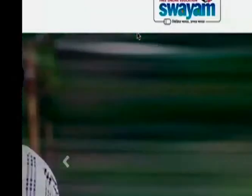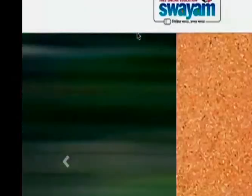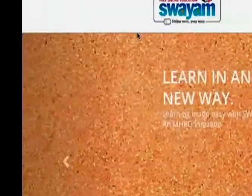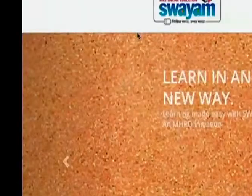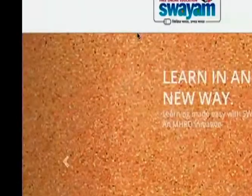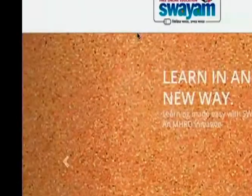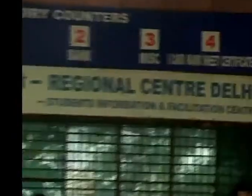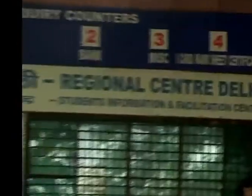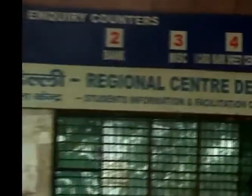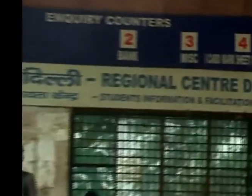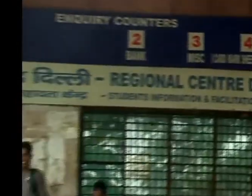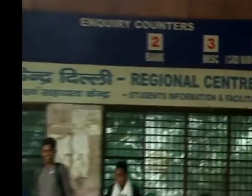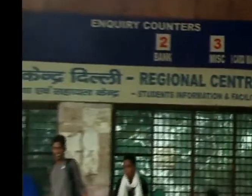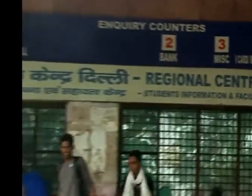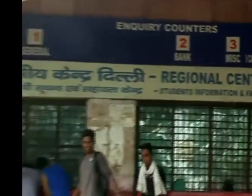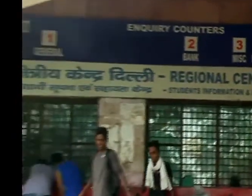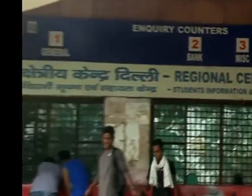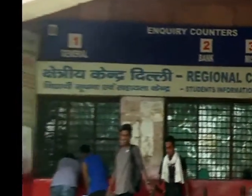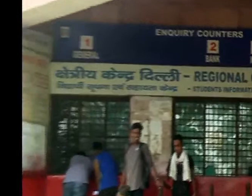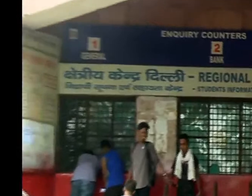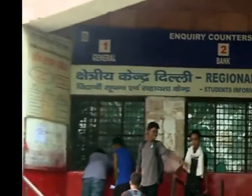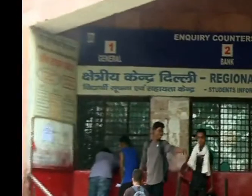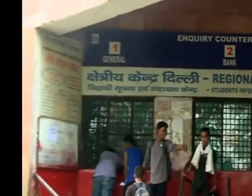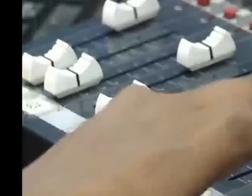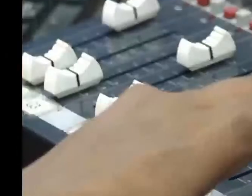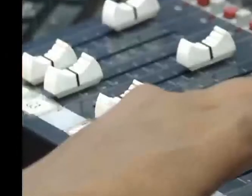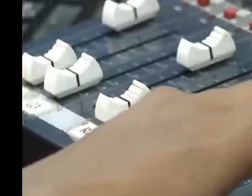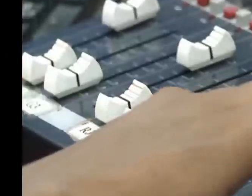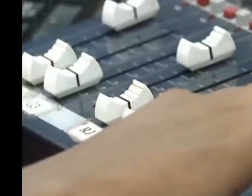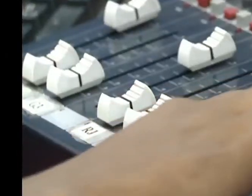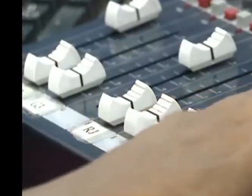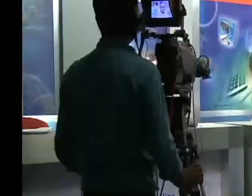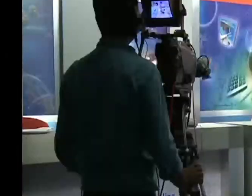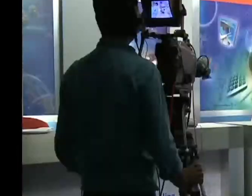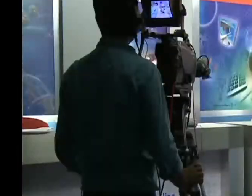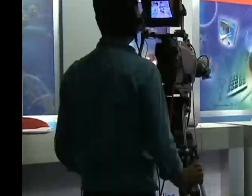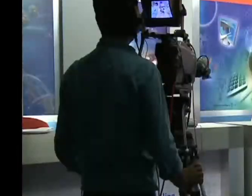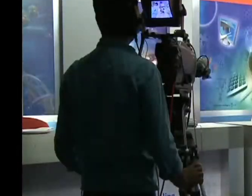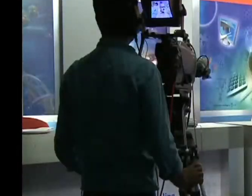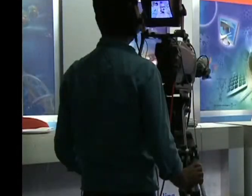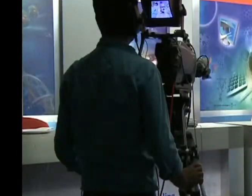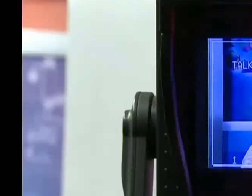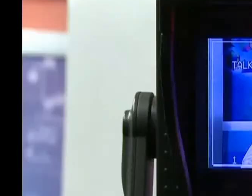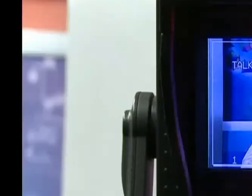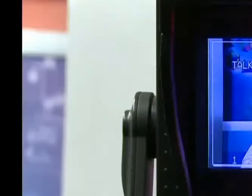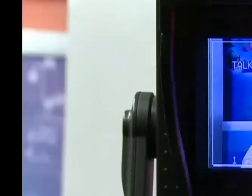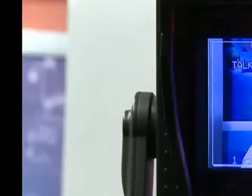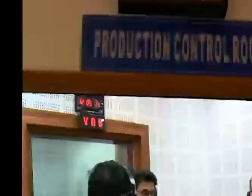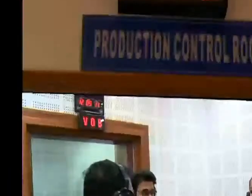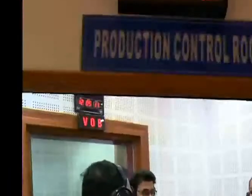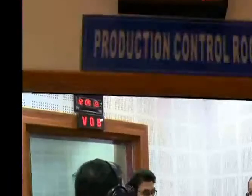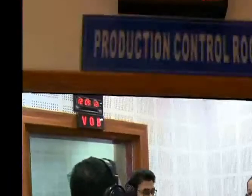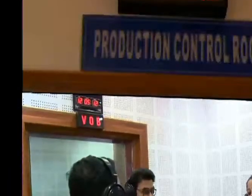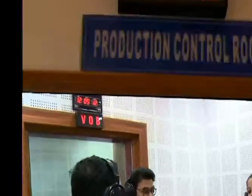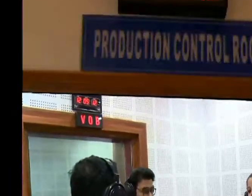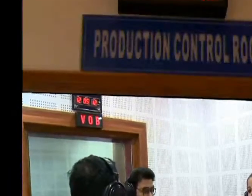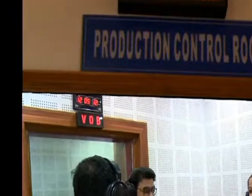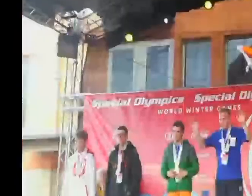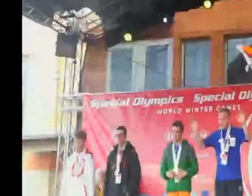चुने, हम अपना दीपक स्वयं बने, हम अपना